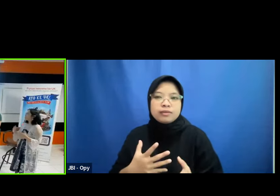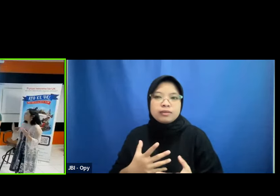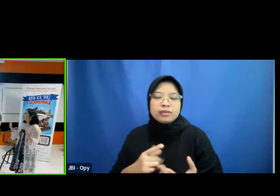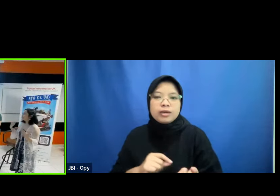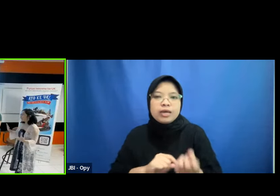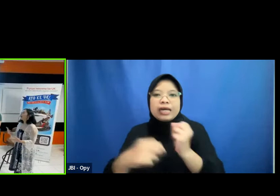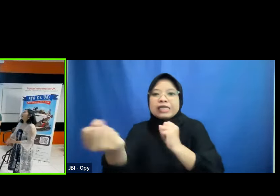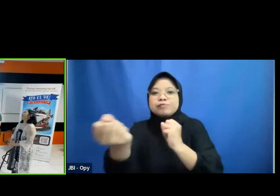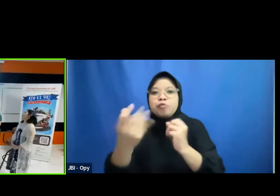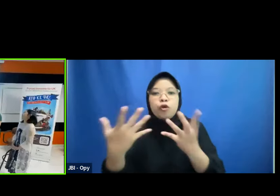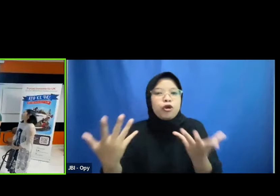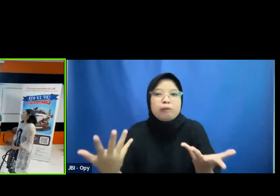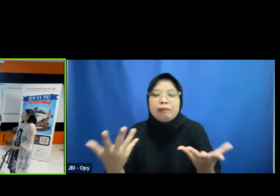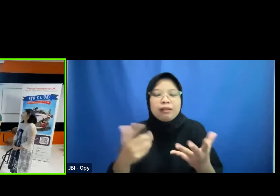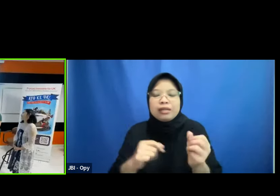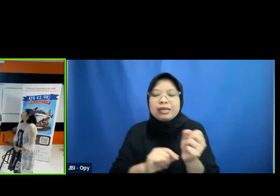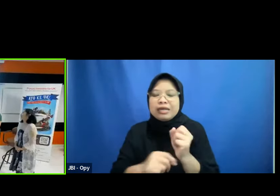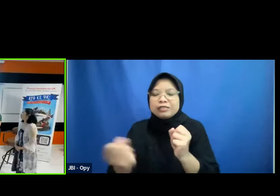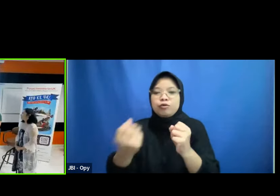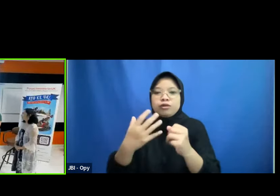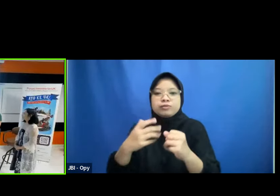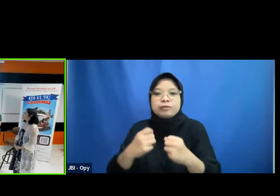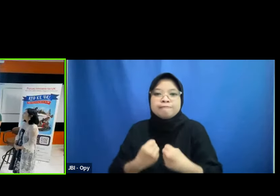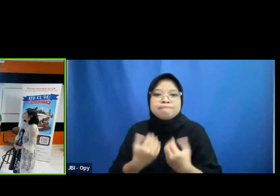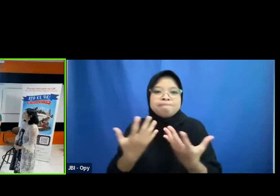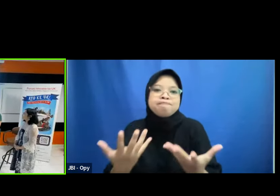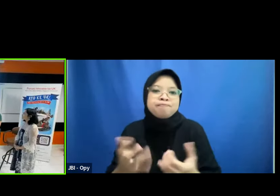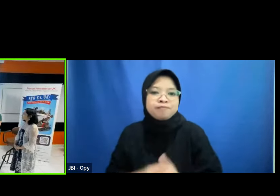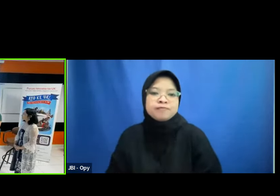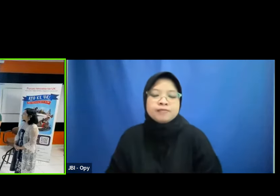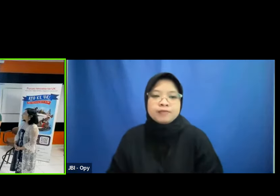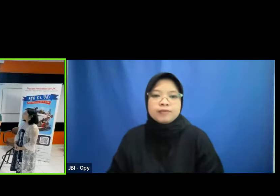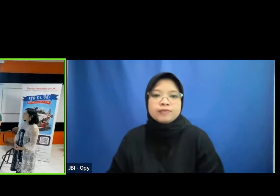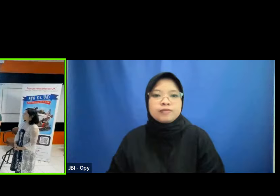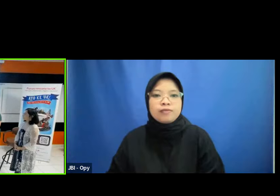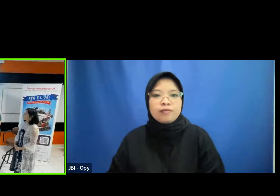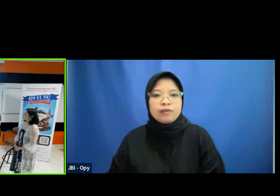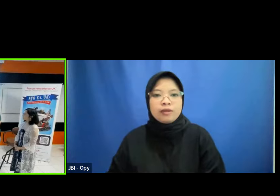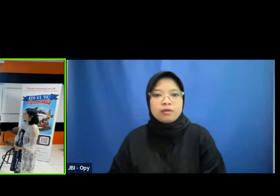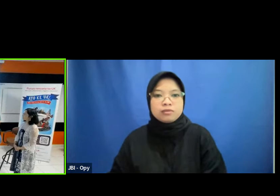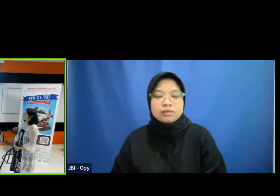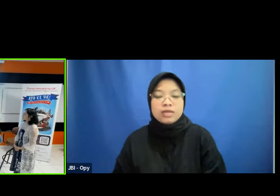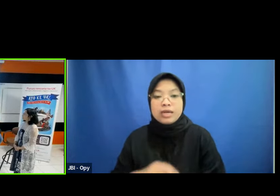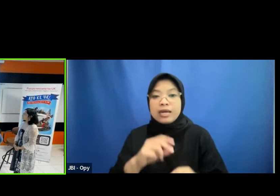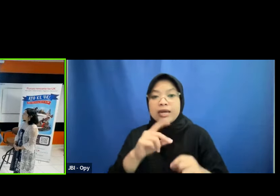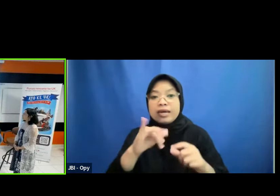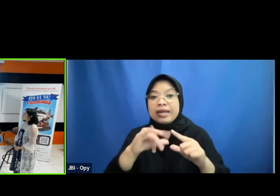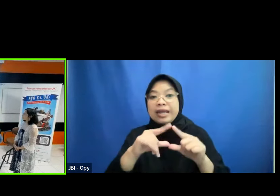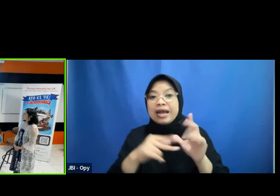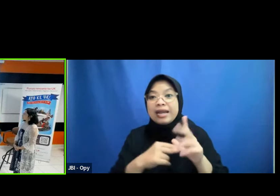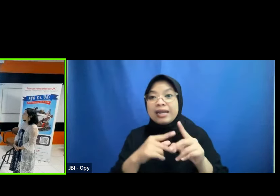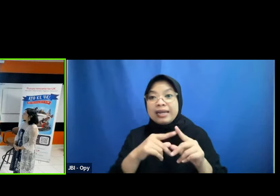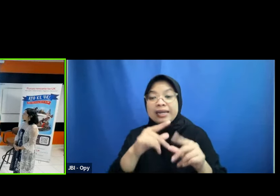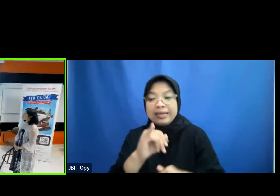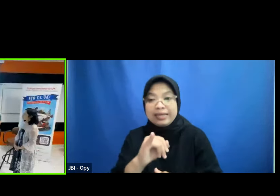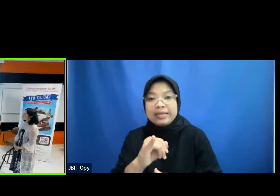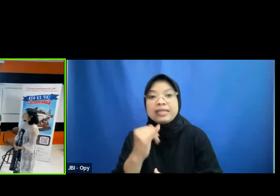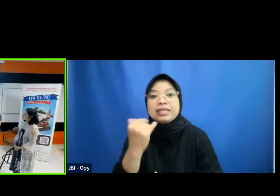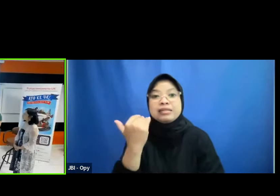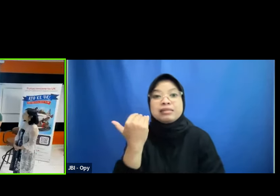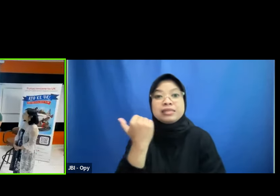Yang Iya eh Mbak R ini pertanyaannya